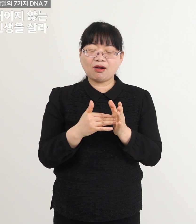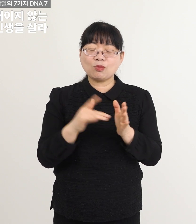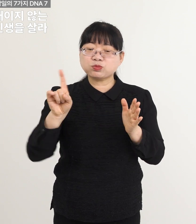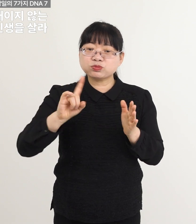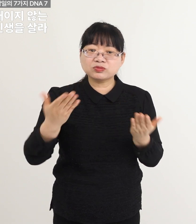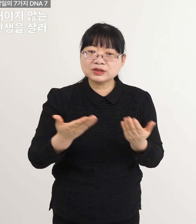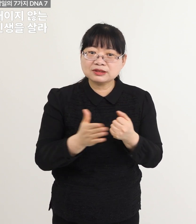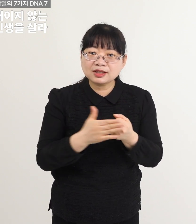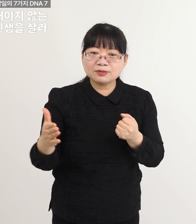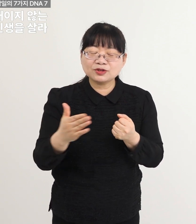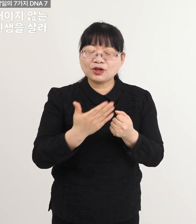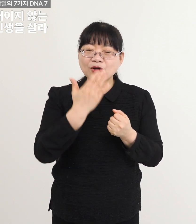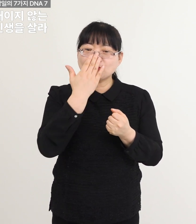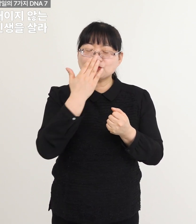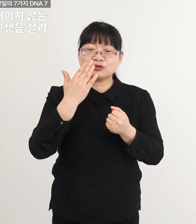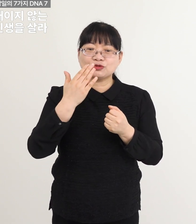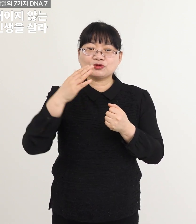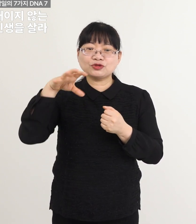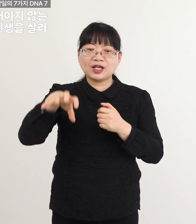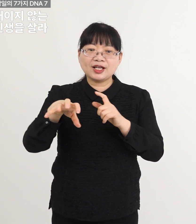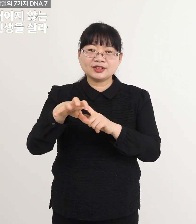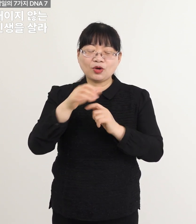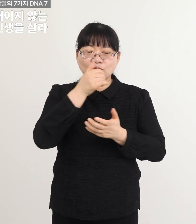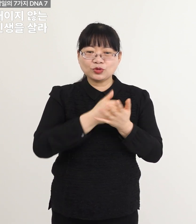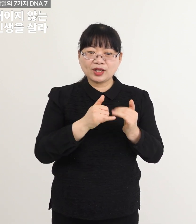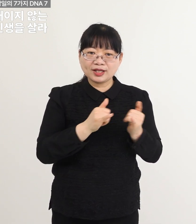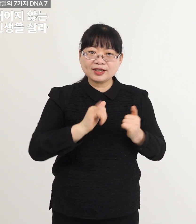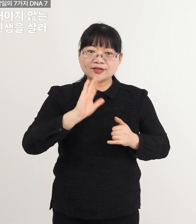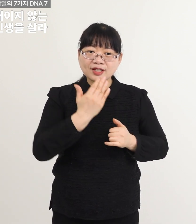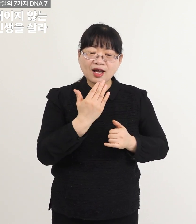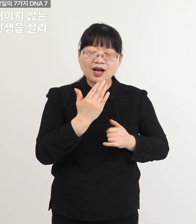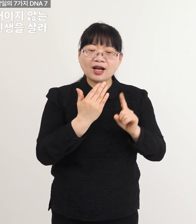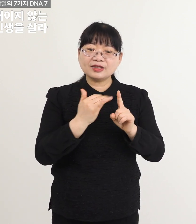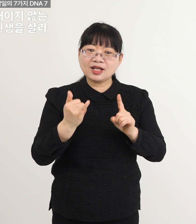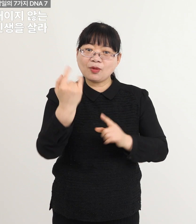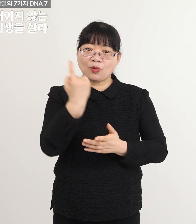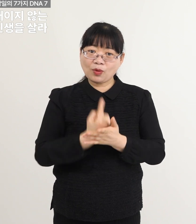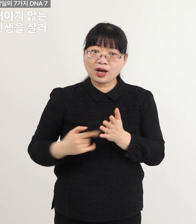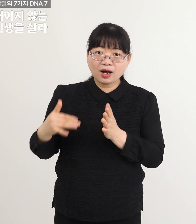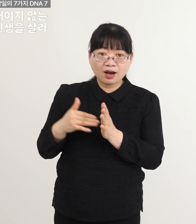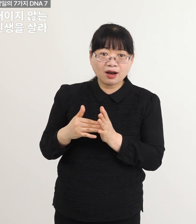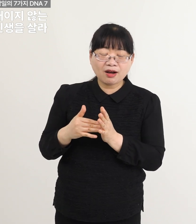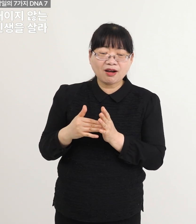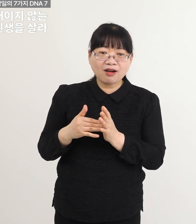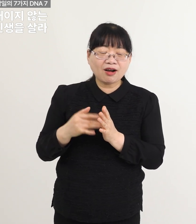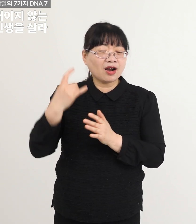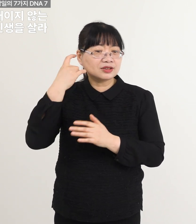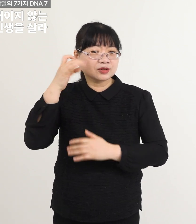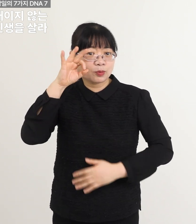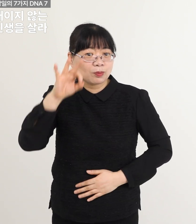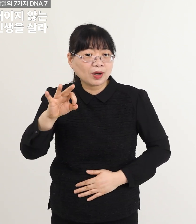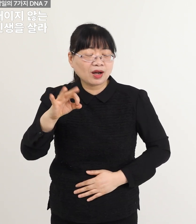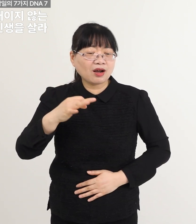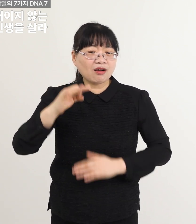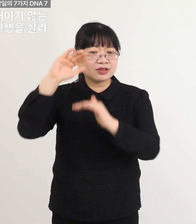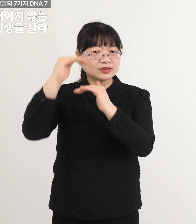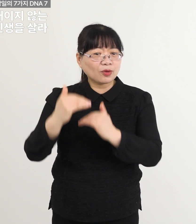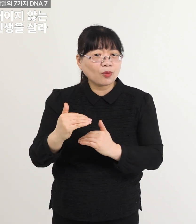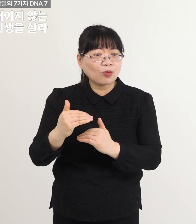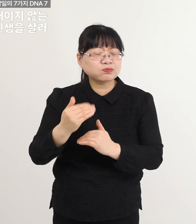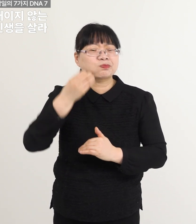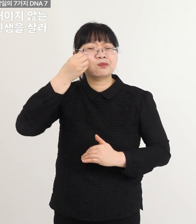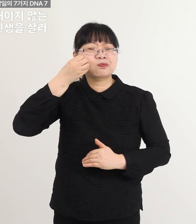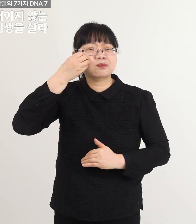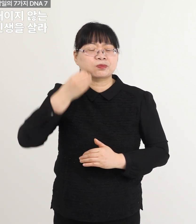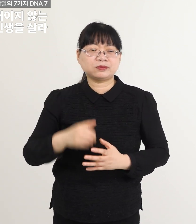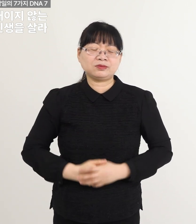일이길래 유대에서 이게 죄수가 되어서 한 사람이 왔대. 그런데 뭐 듣고 보니까 내용이 좀